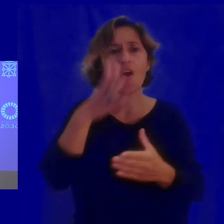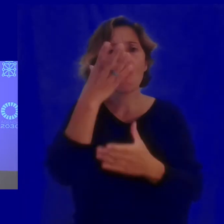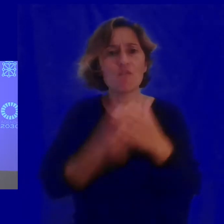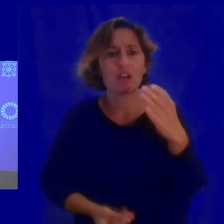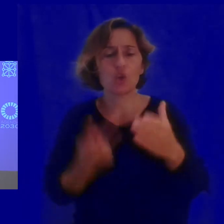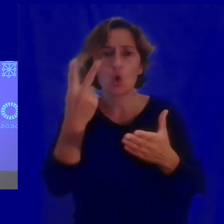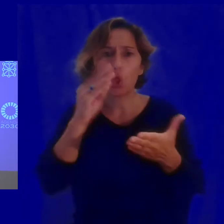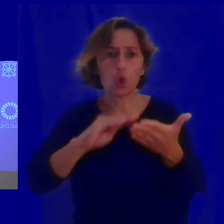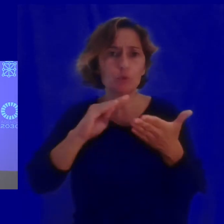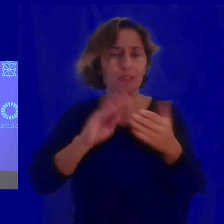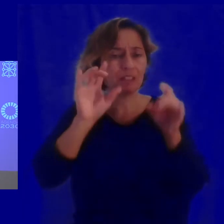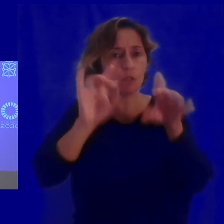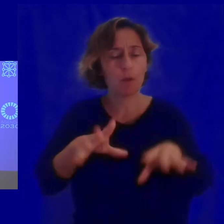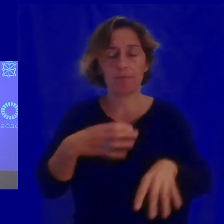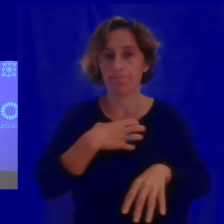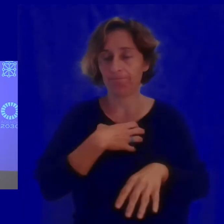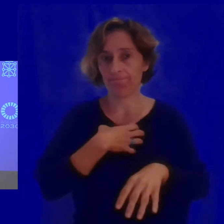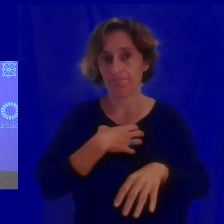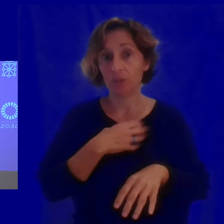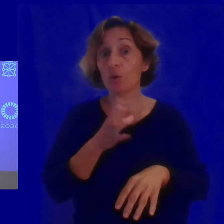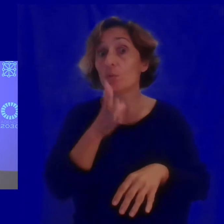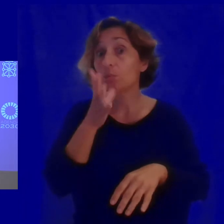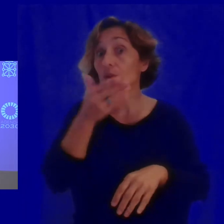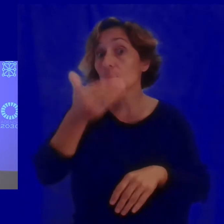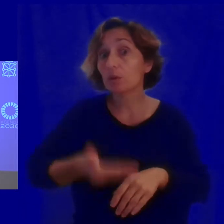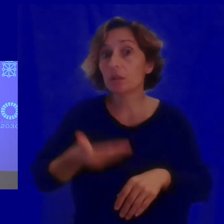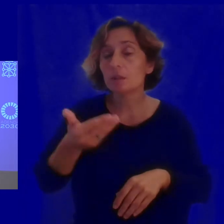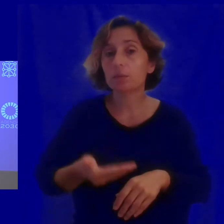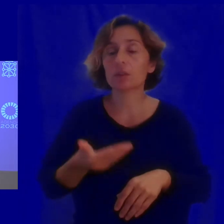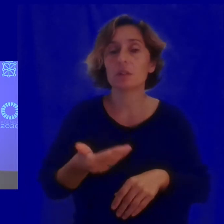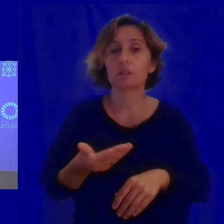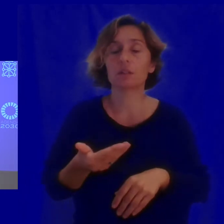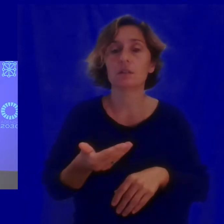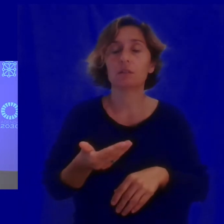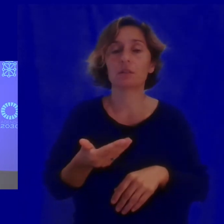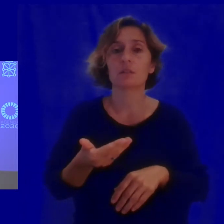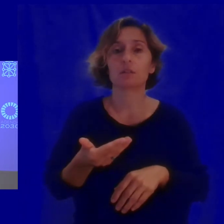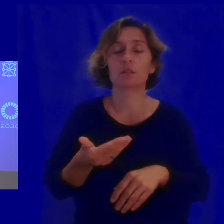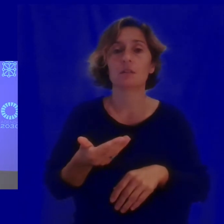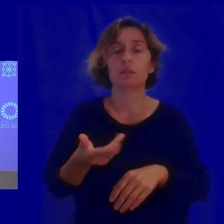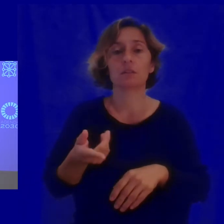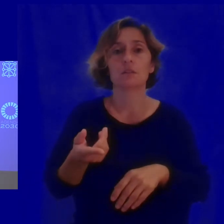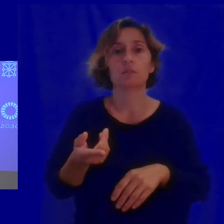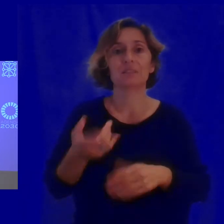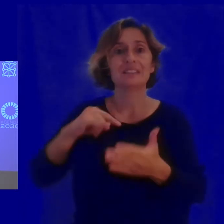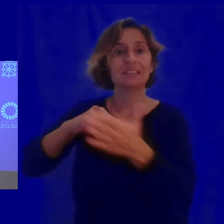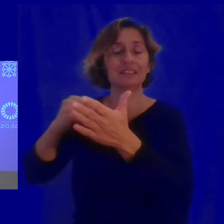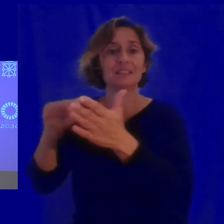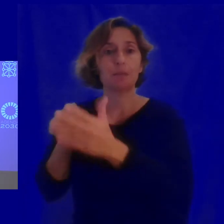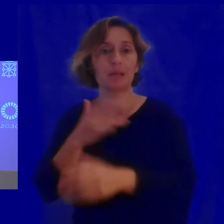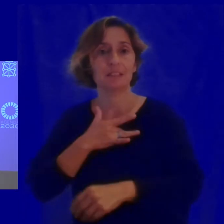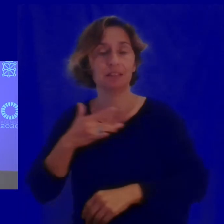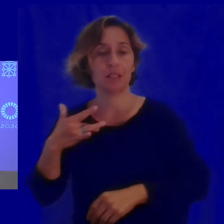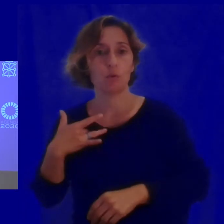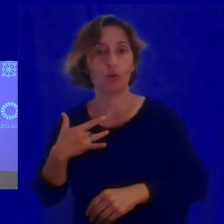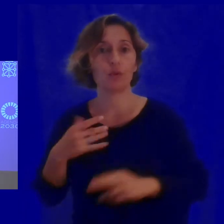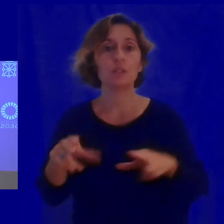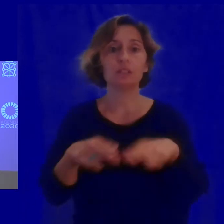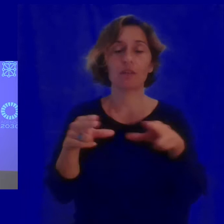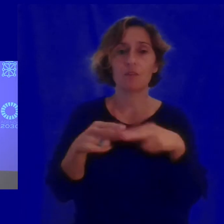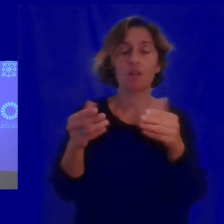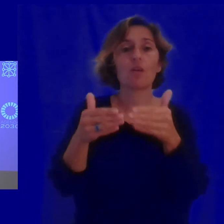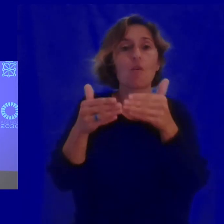para ello es importante restablecer y reforzar la confianza mutua entre el sistema sanitario y la